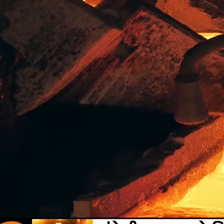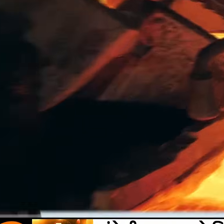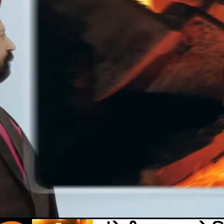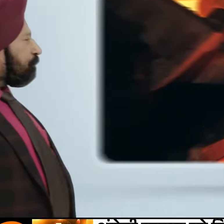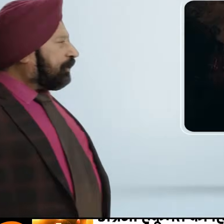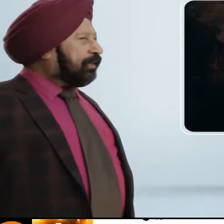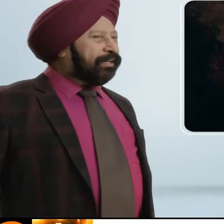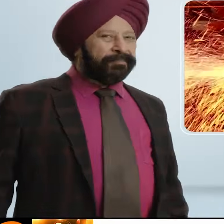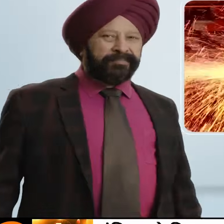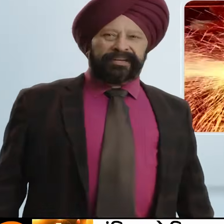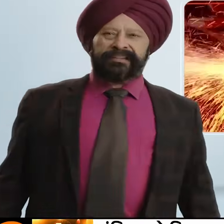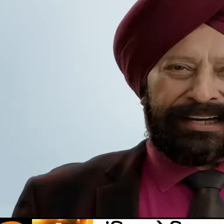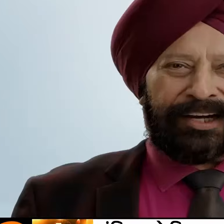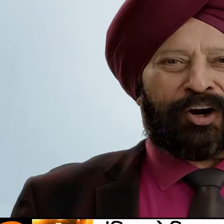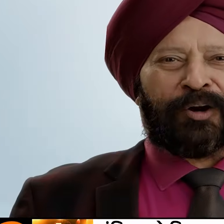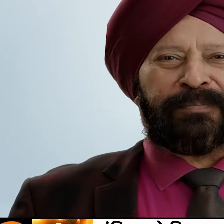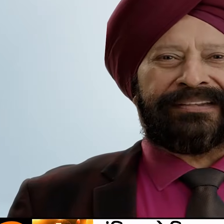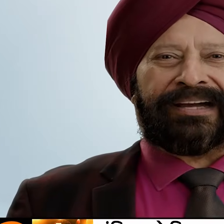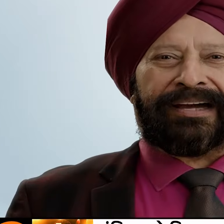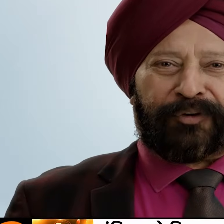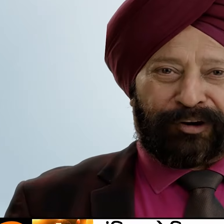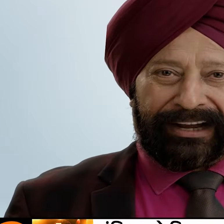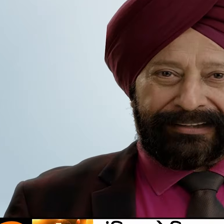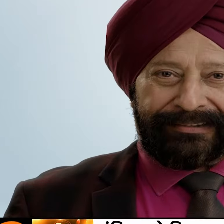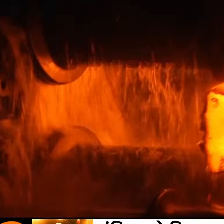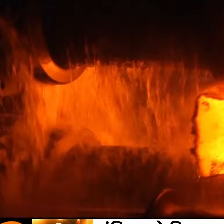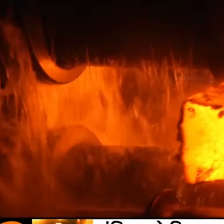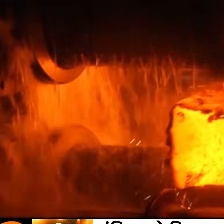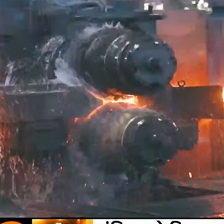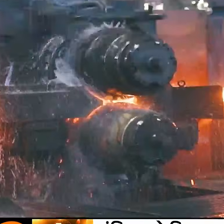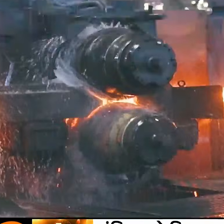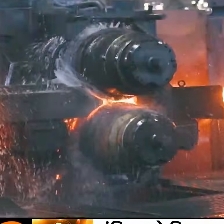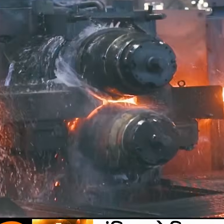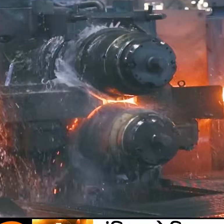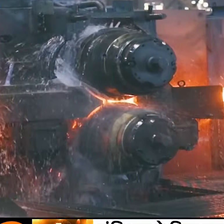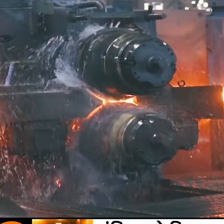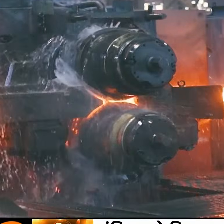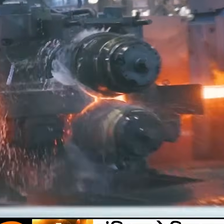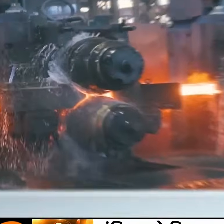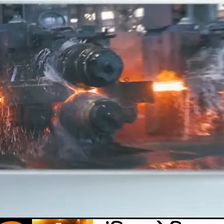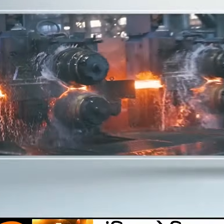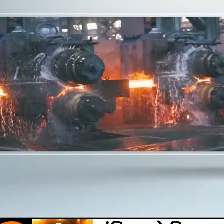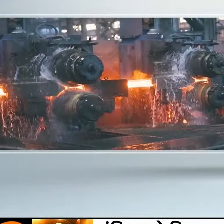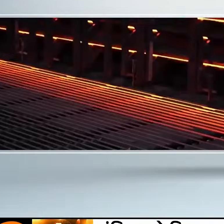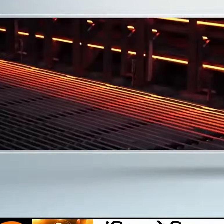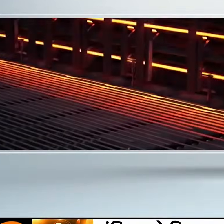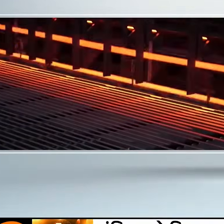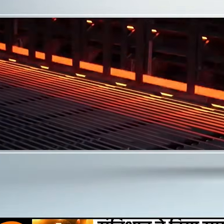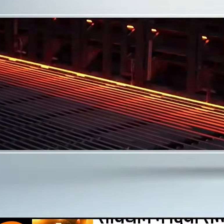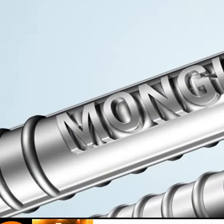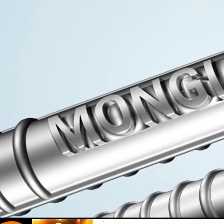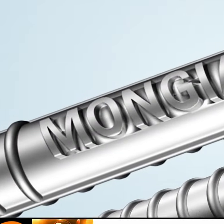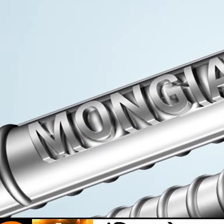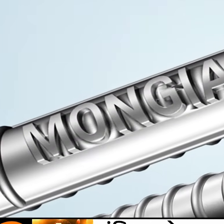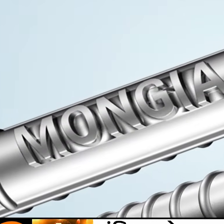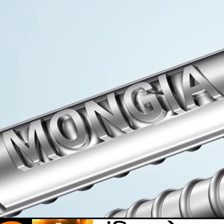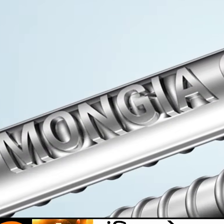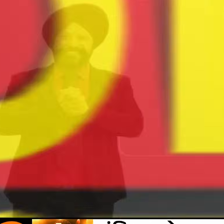तपता है, पिघलता है और बनता है फौलाद। अब होता है सरिया सारी खूबियों